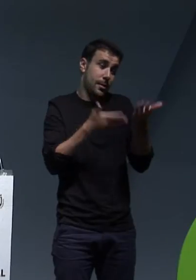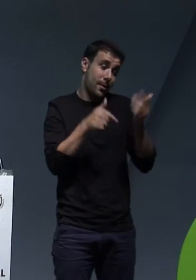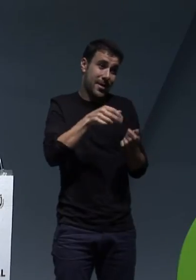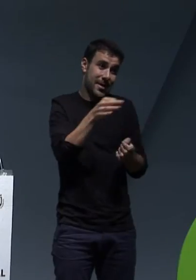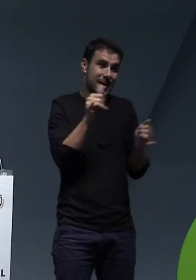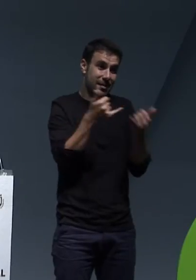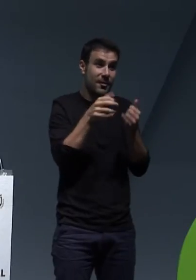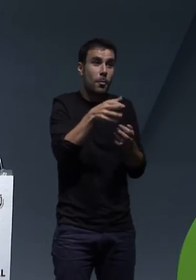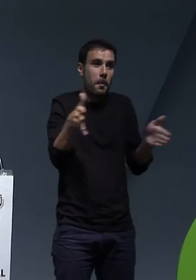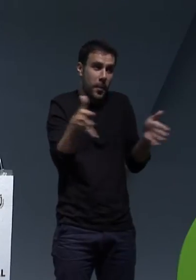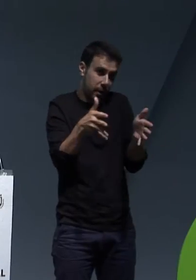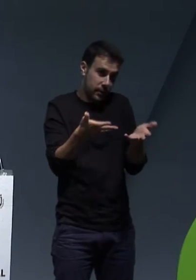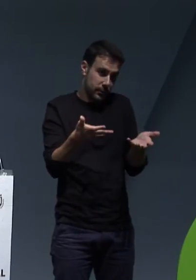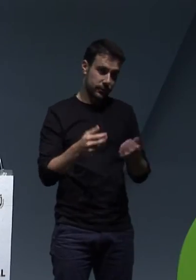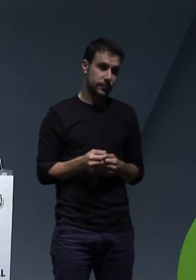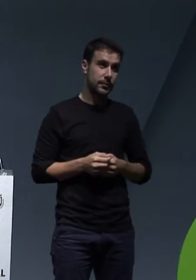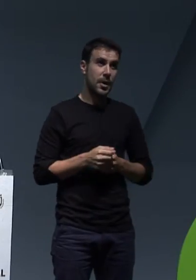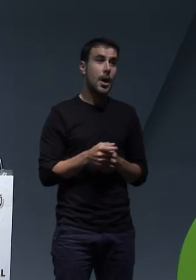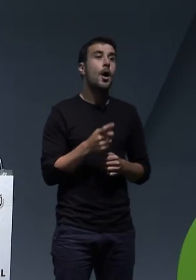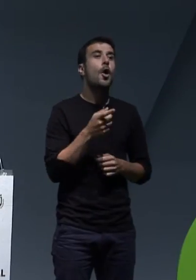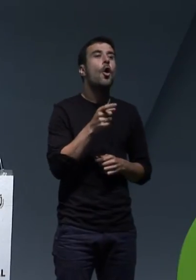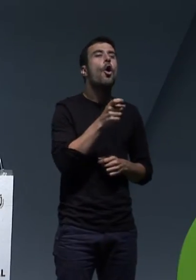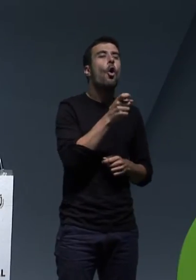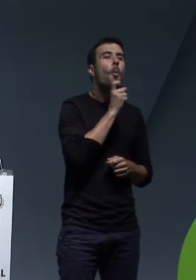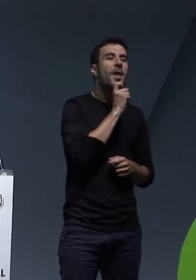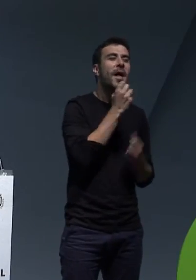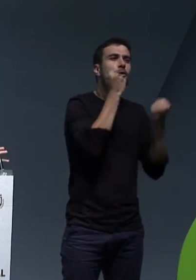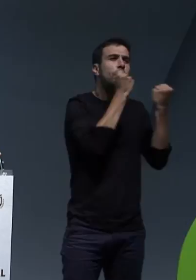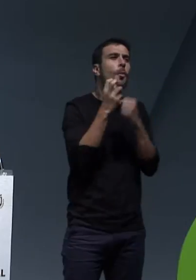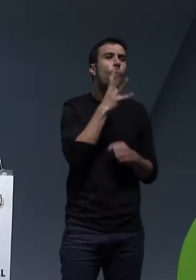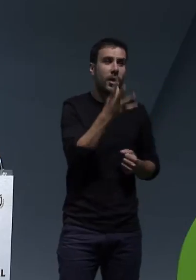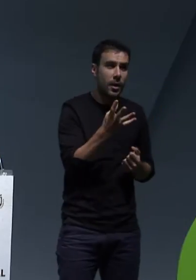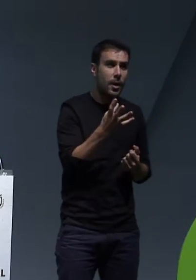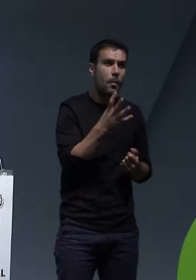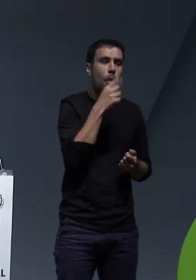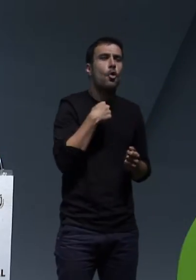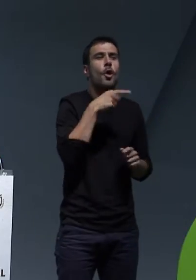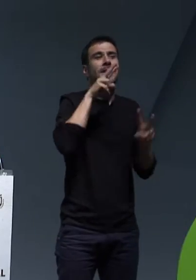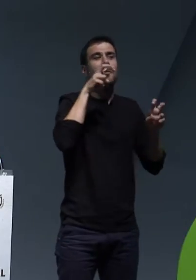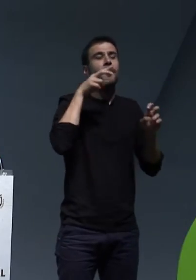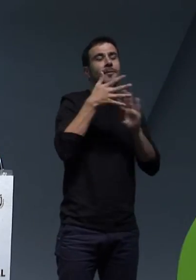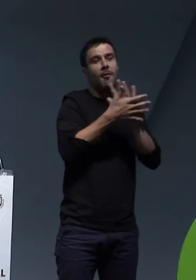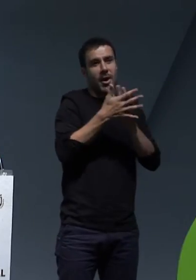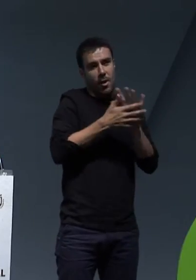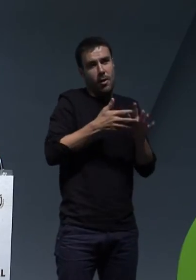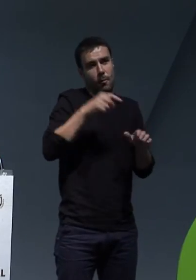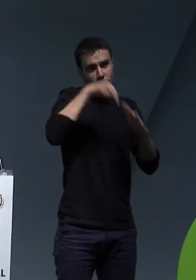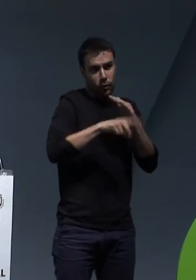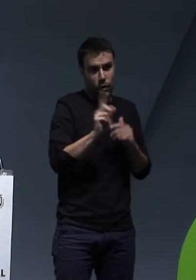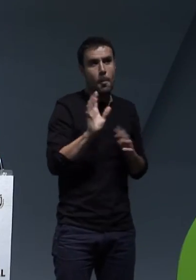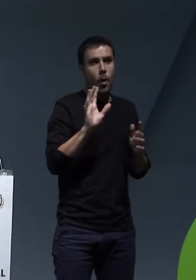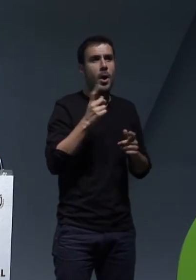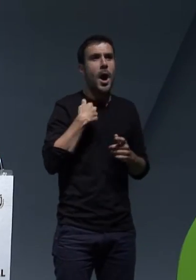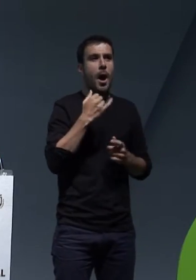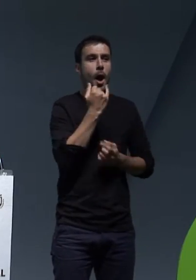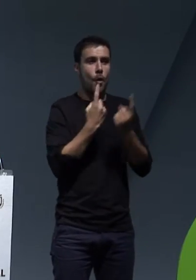isla. Y complejidad institucional a la que no me voy a referir, pero que muchos tenemos grabado.